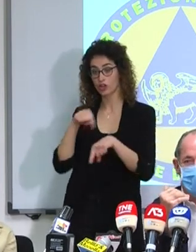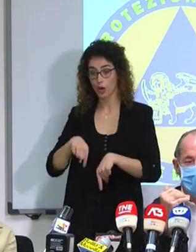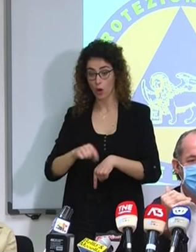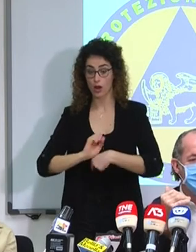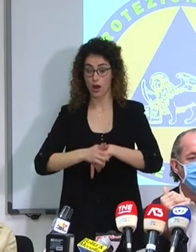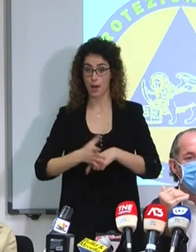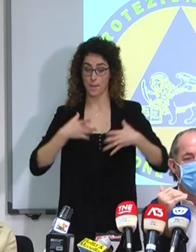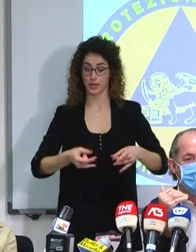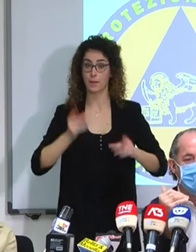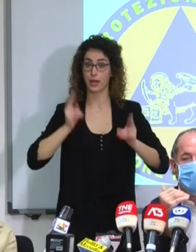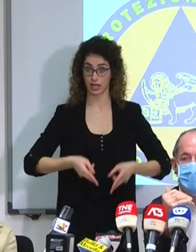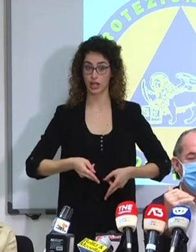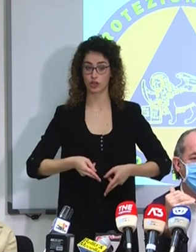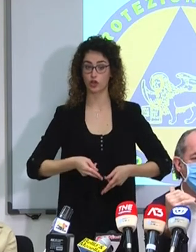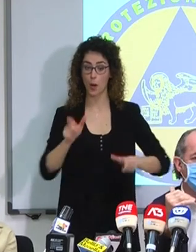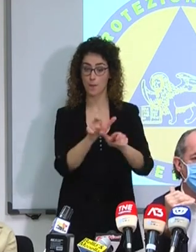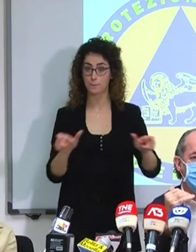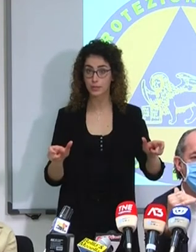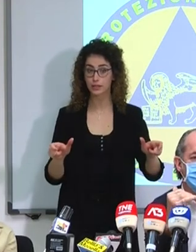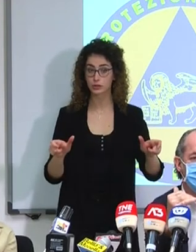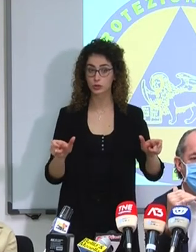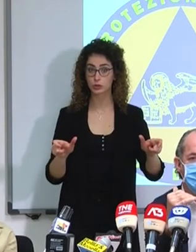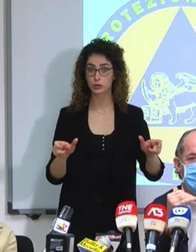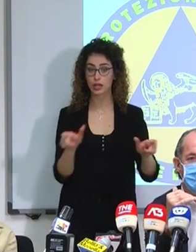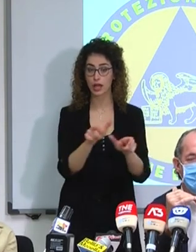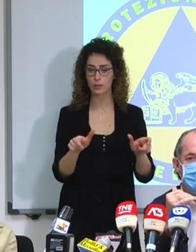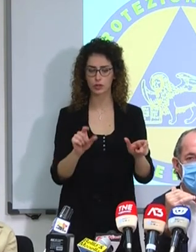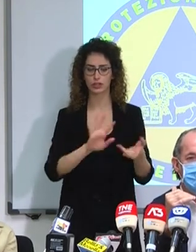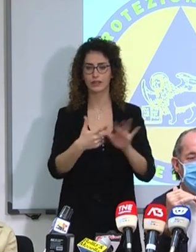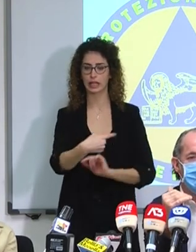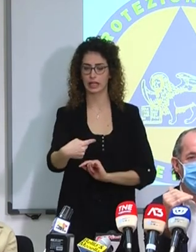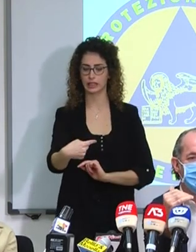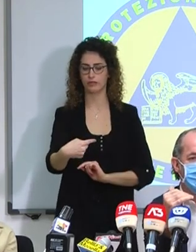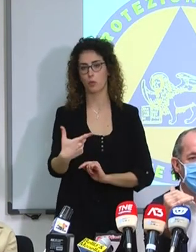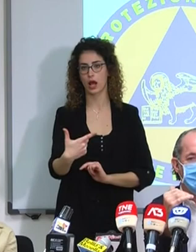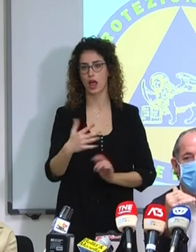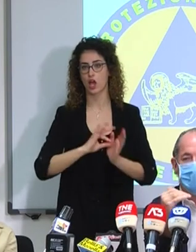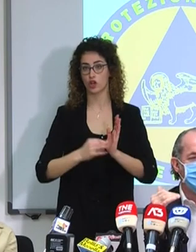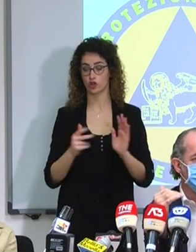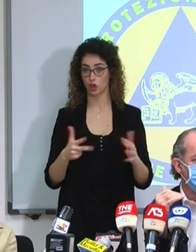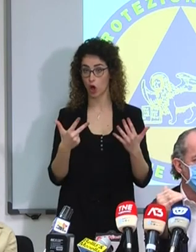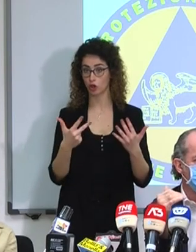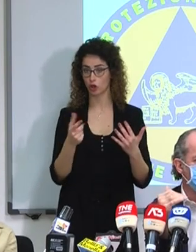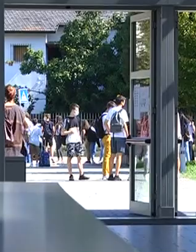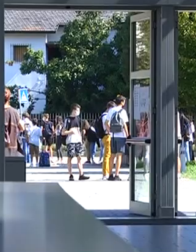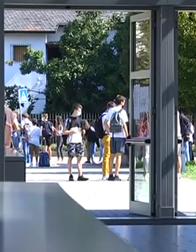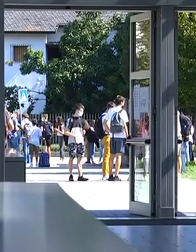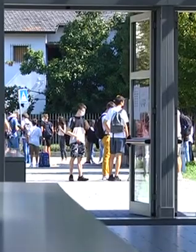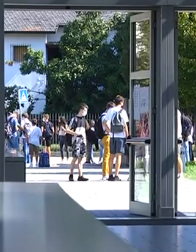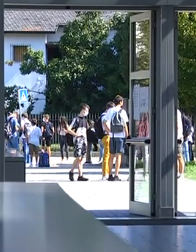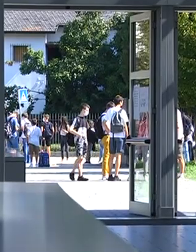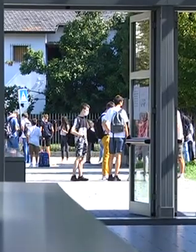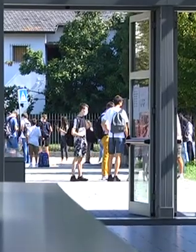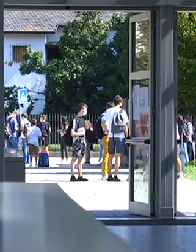più importanti, dove i pazienti si negativizzano non più in 8 giorni, diciamo mediamente, ma in 13 giorni. Si parla